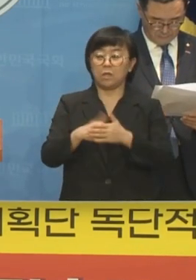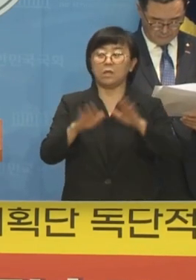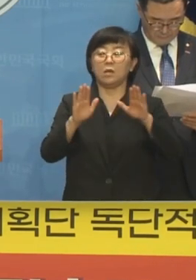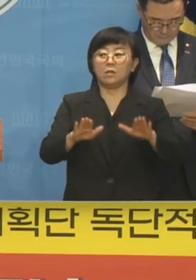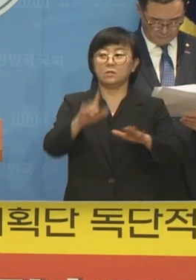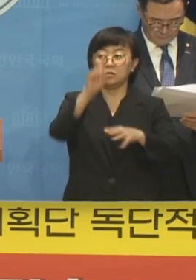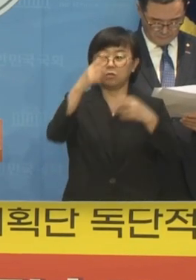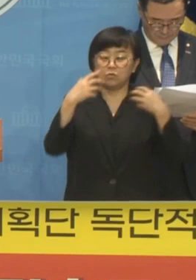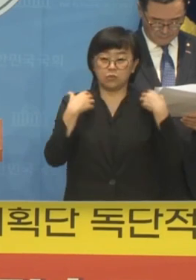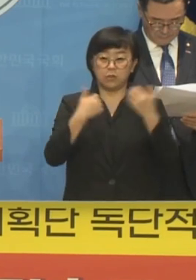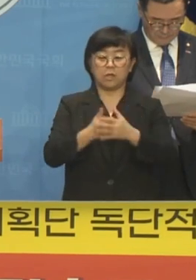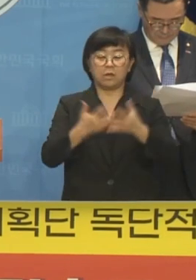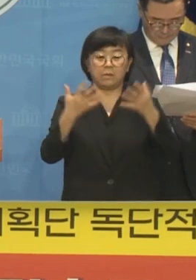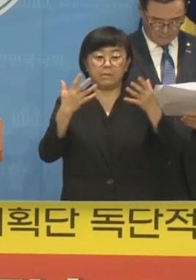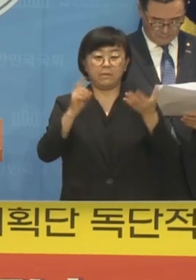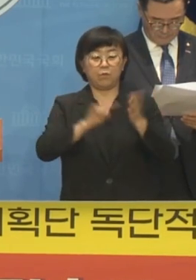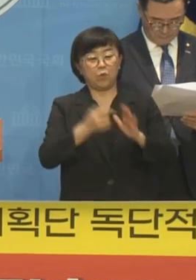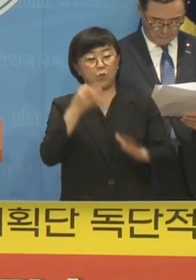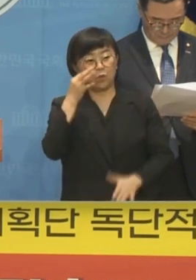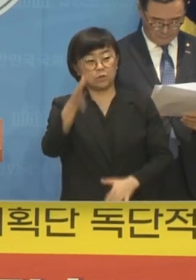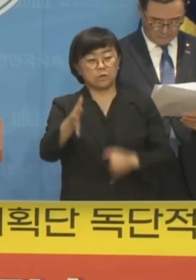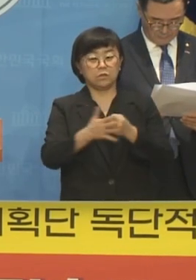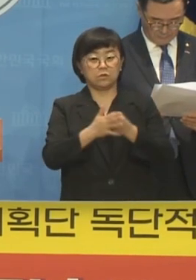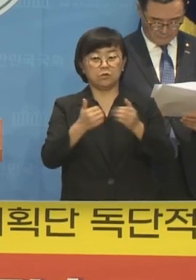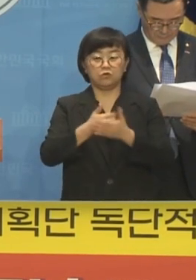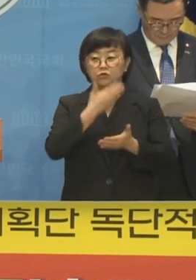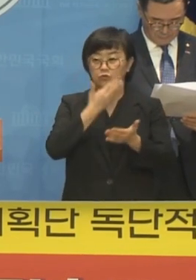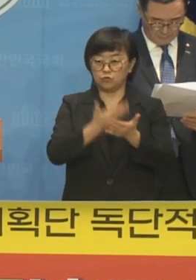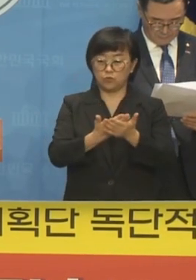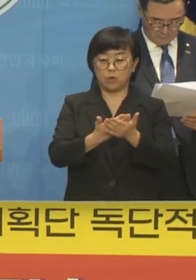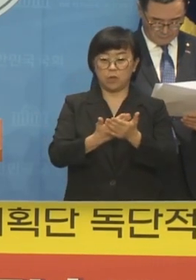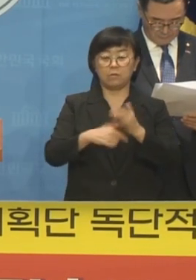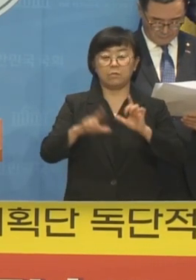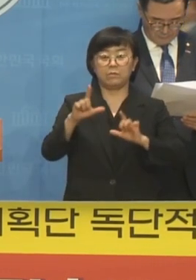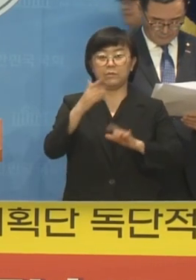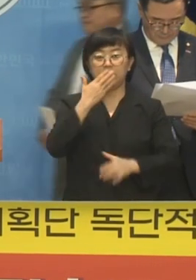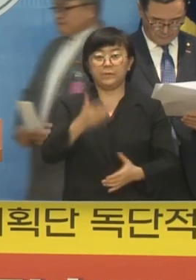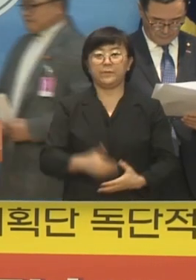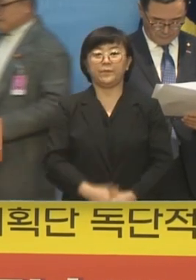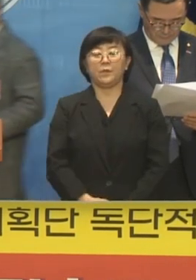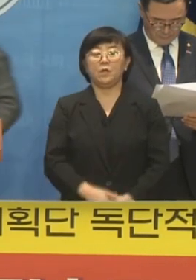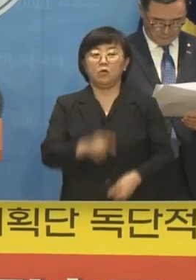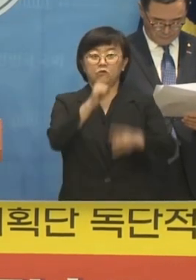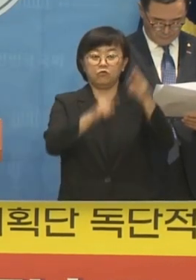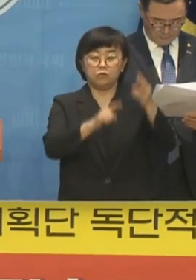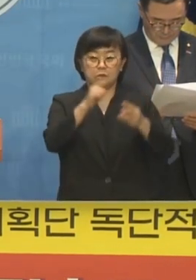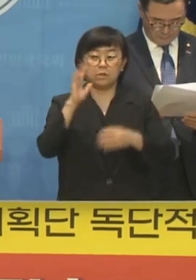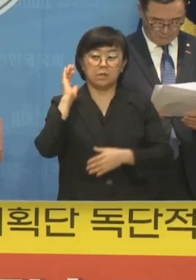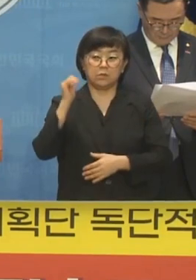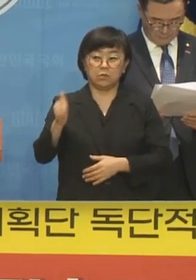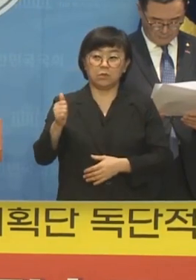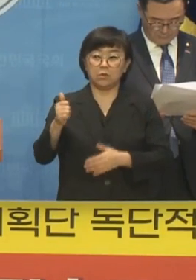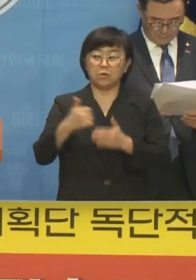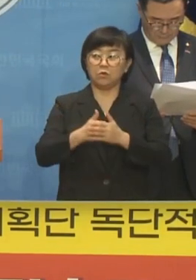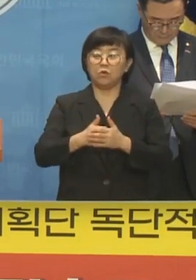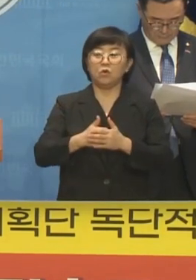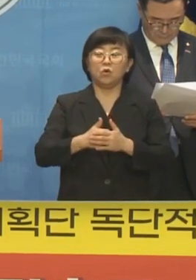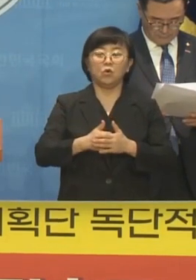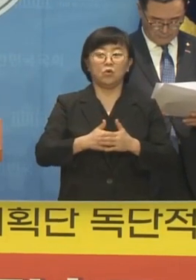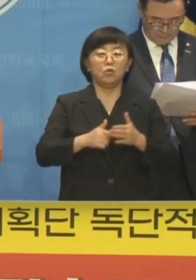정부의 의지를 만천하에 보여주는 중요한 잣대가 될 것입니다. 윤석열 대통령이 후보